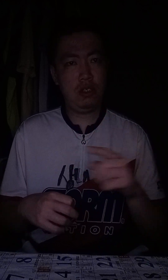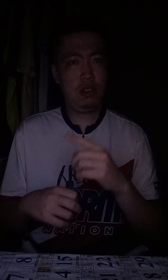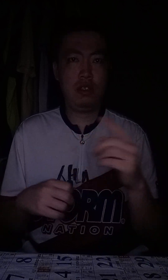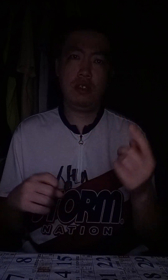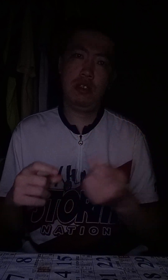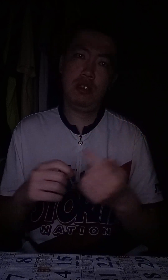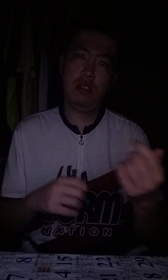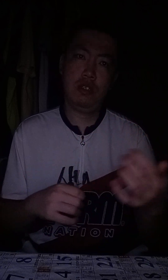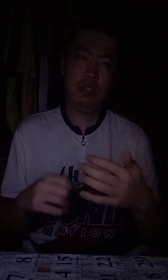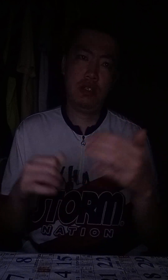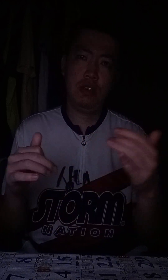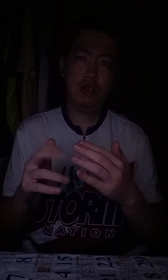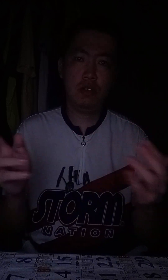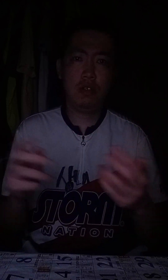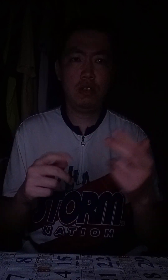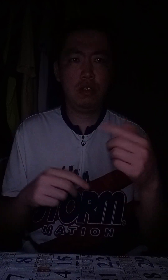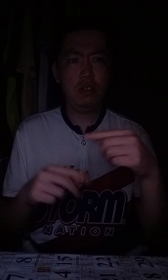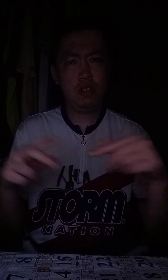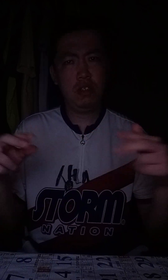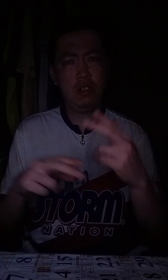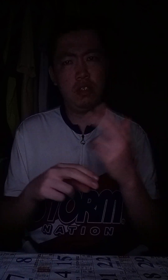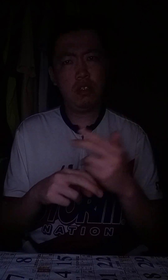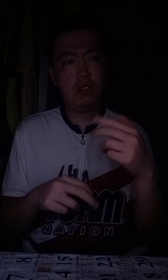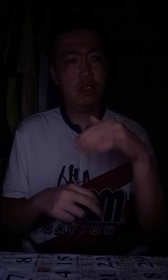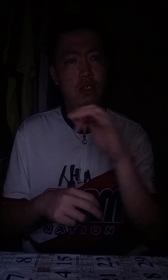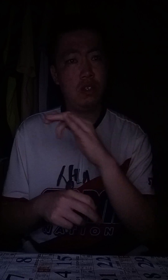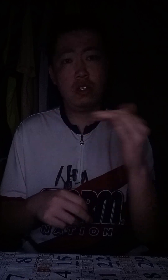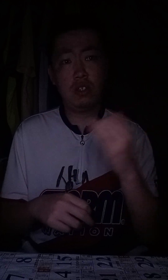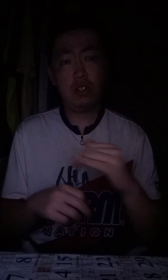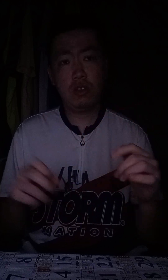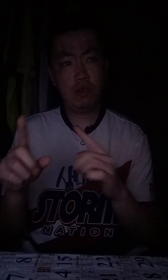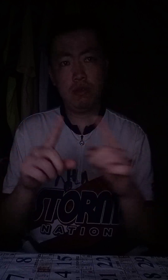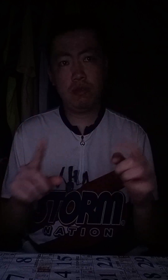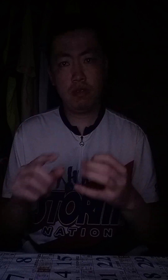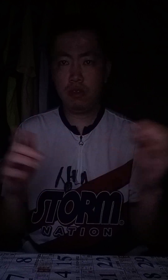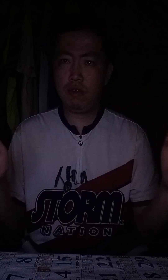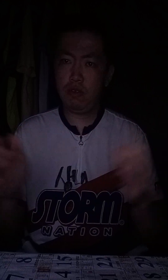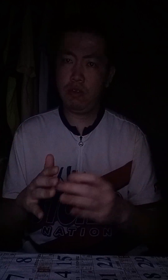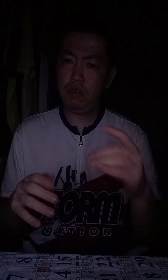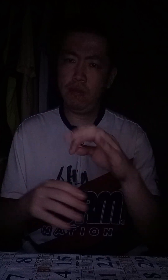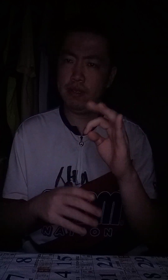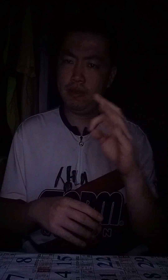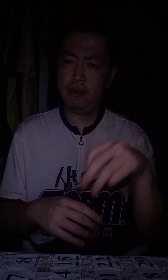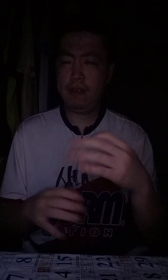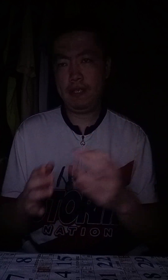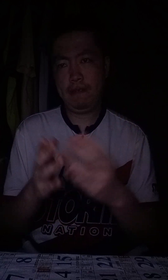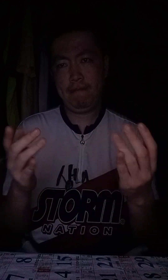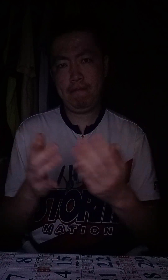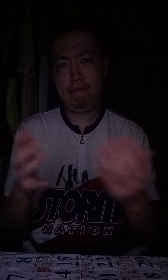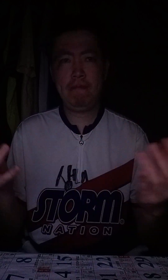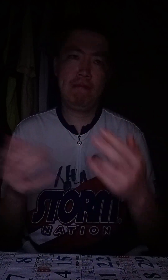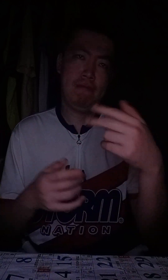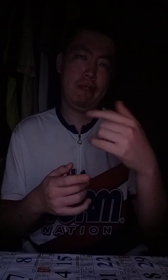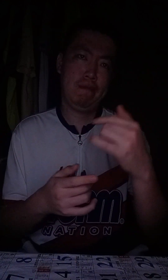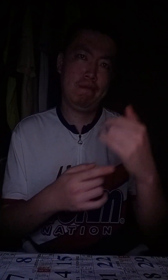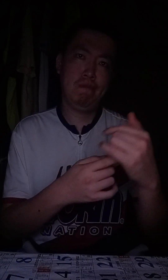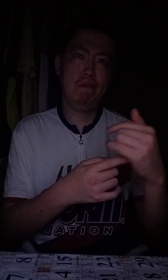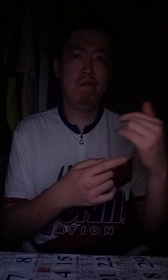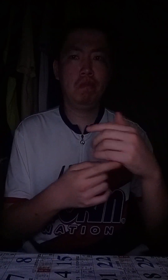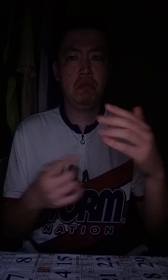대의 보조나 배터리가 망가진 데 대해 수소 생산과 충전을 담당한 업체는 불량 수소가 원인이 아니라는